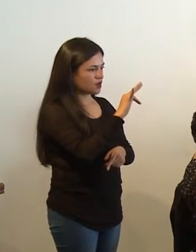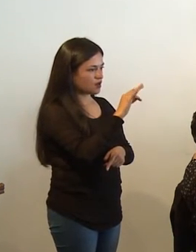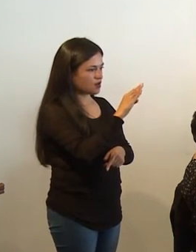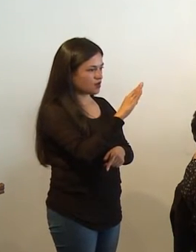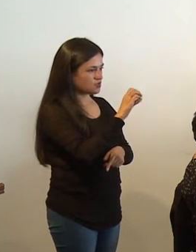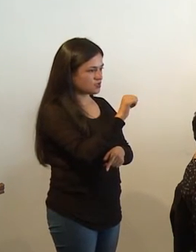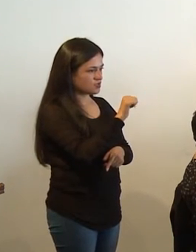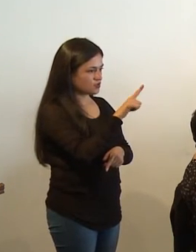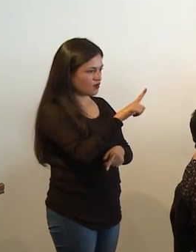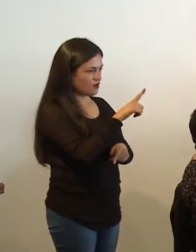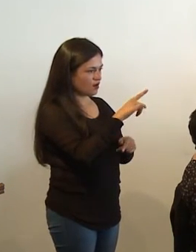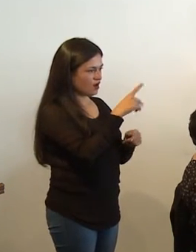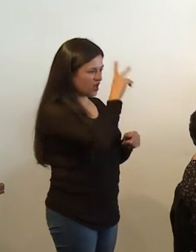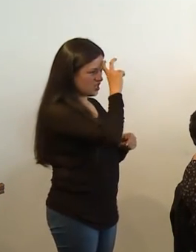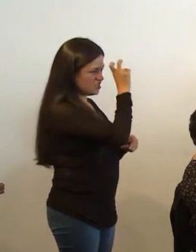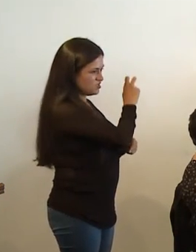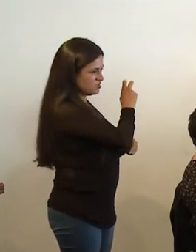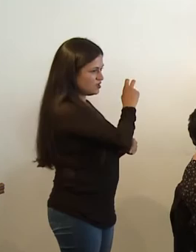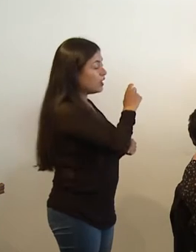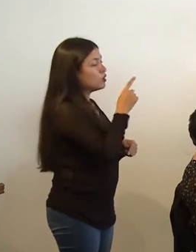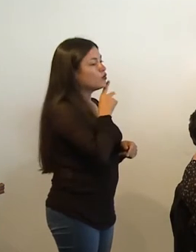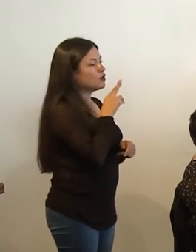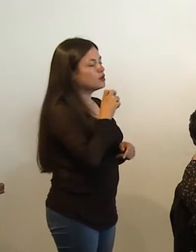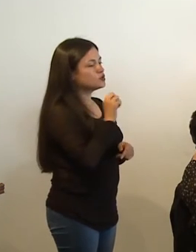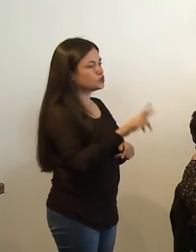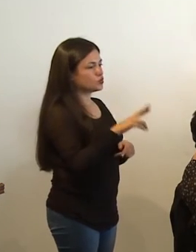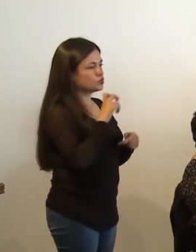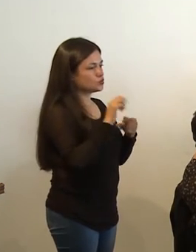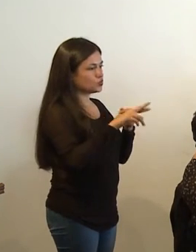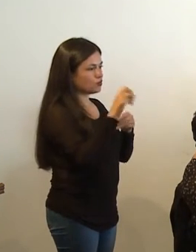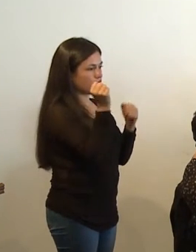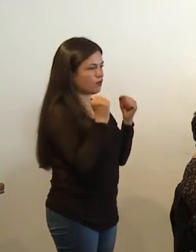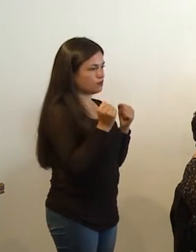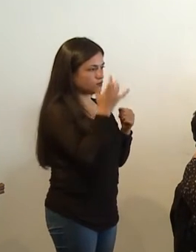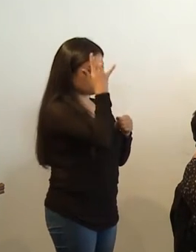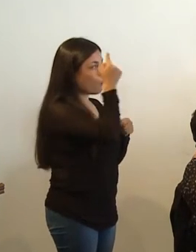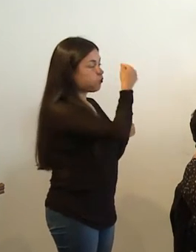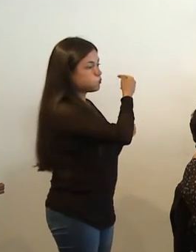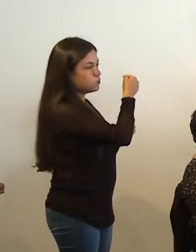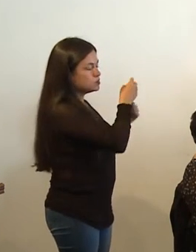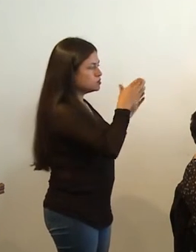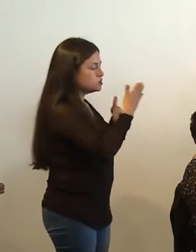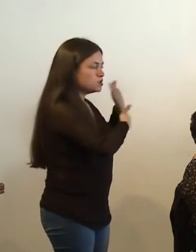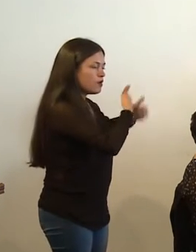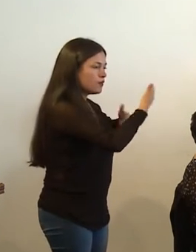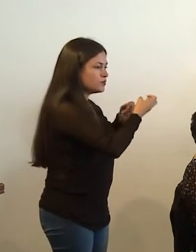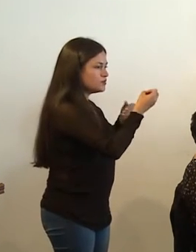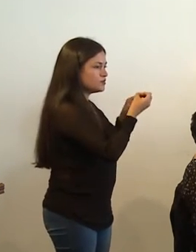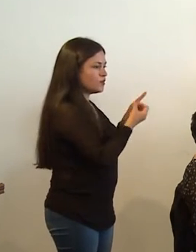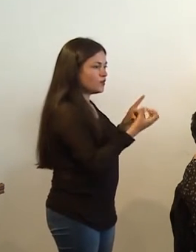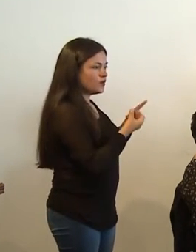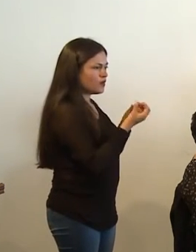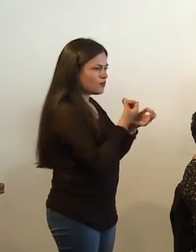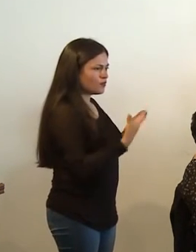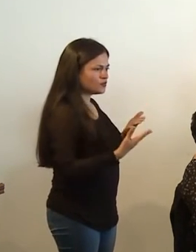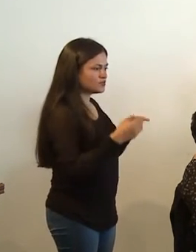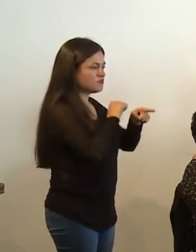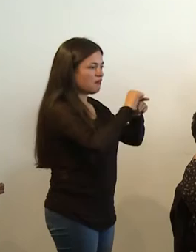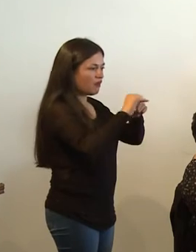suroriente de Bogotá. ¿Por qué? Porque allí habían varios procesos de organización y educación popular que